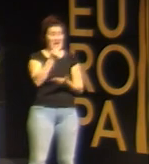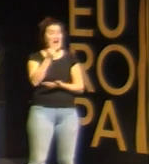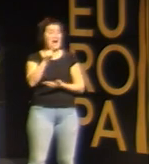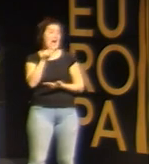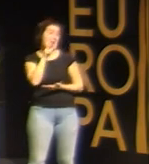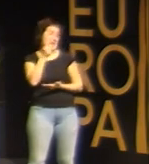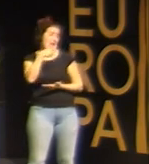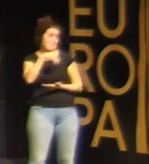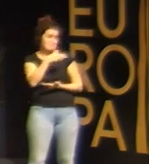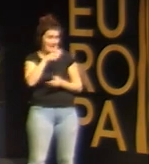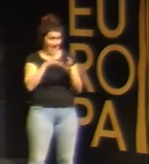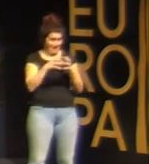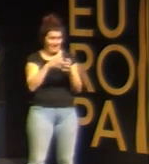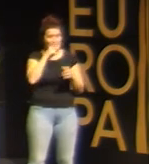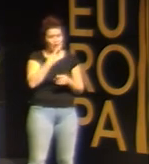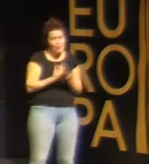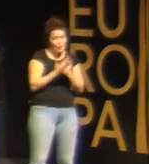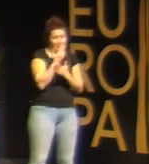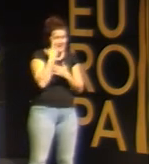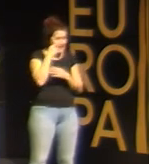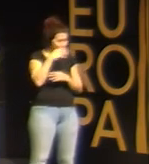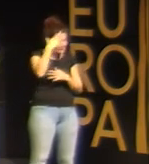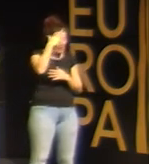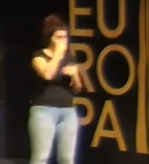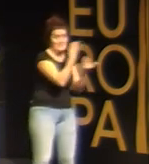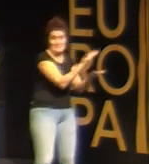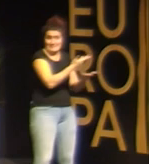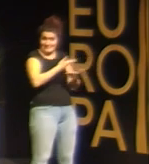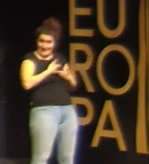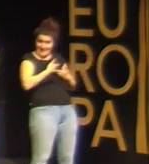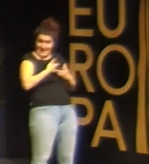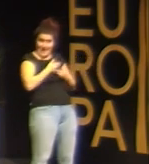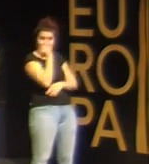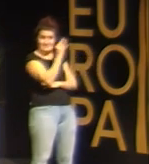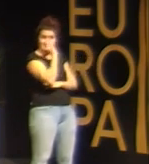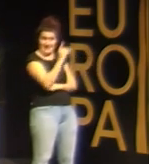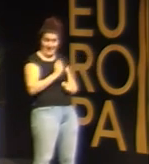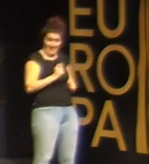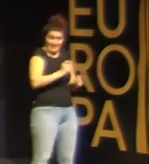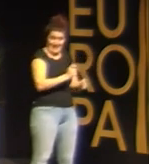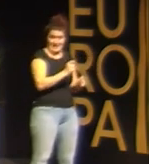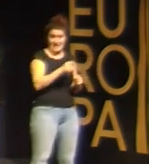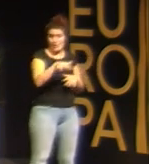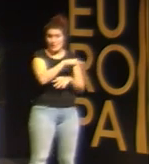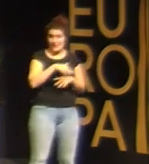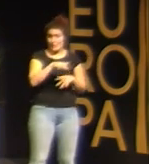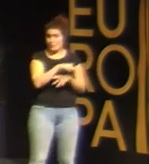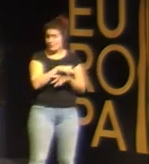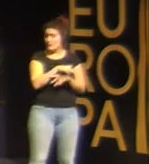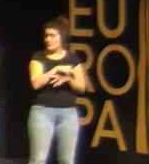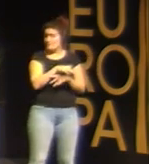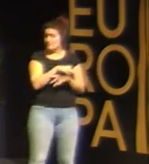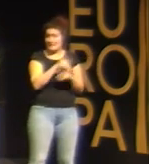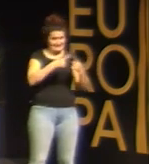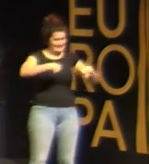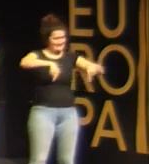que un día me invitarán a hacer una charla en un sitio el salón es